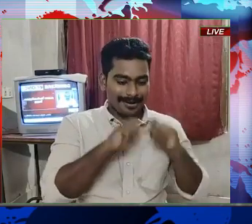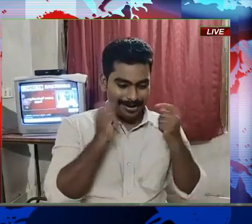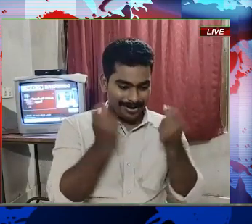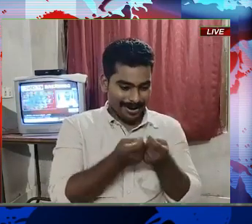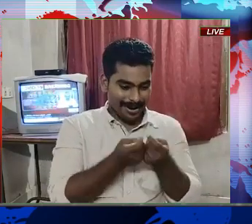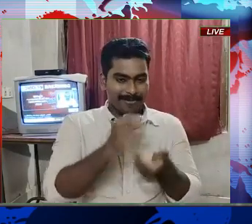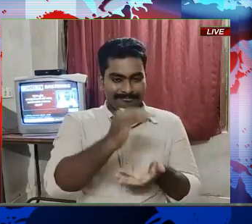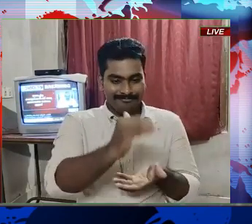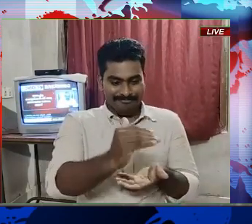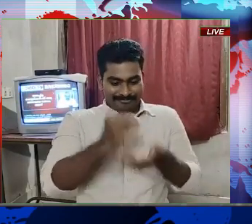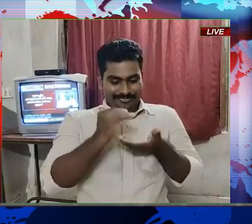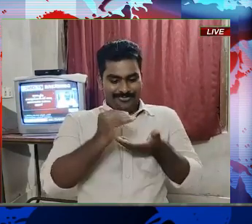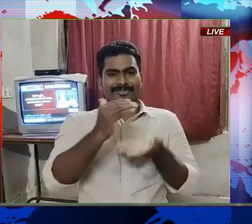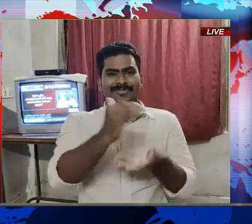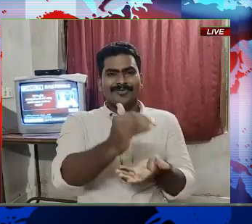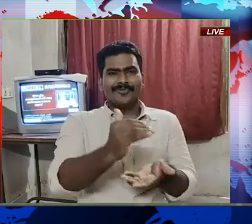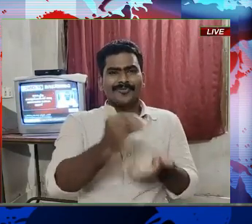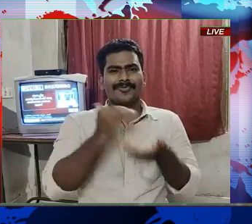നാട് നേരിടുന്ന